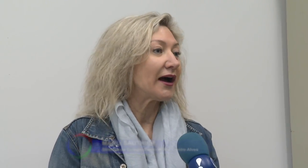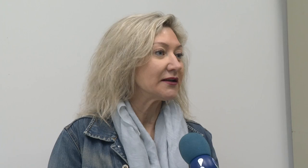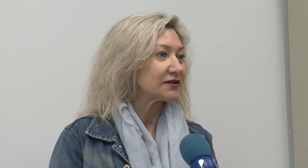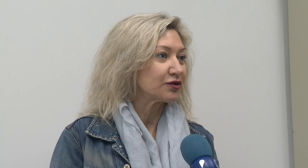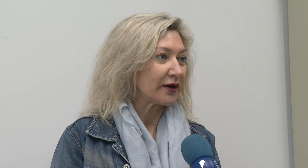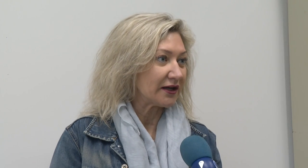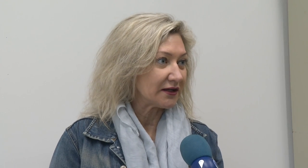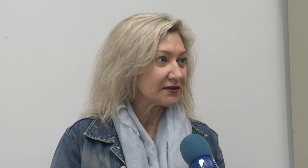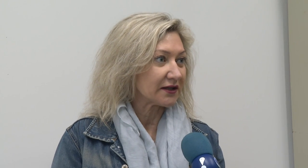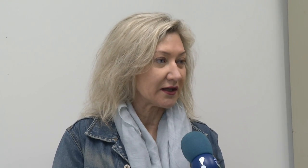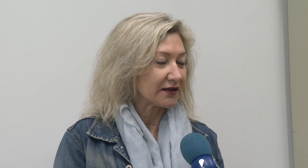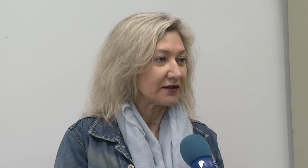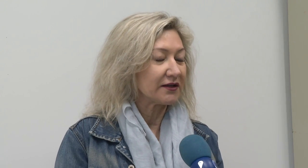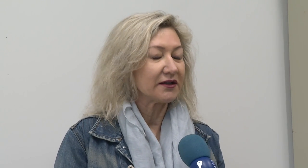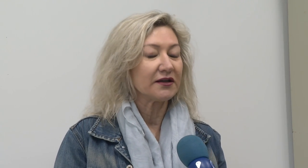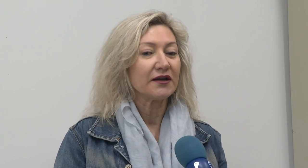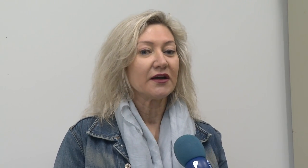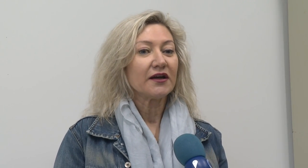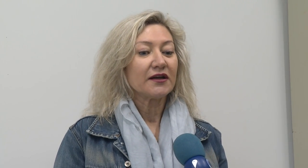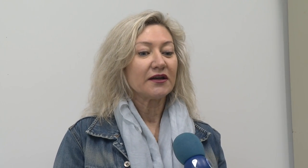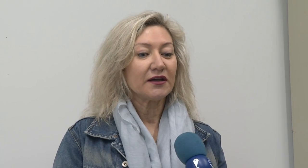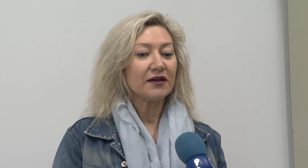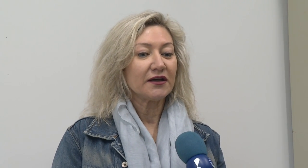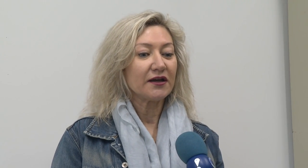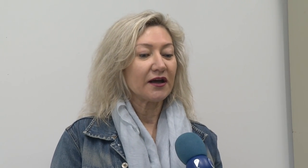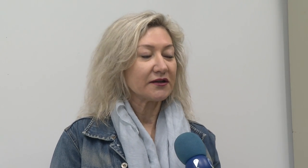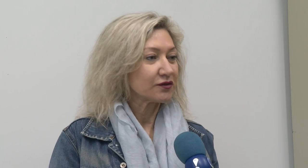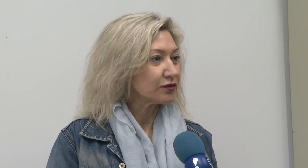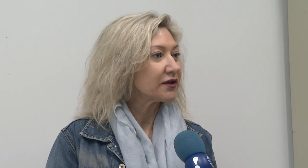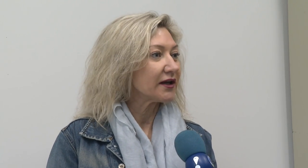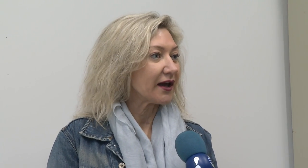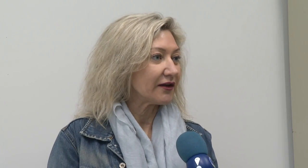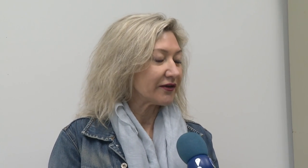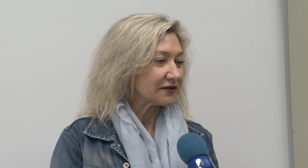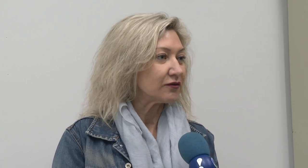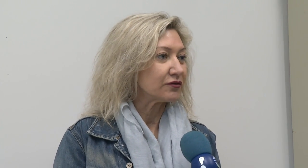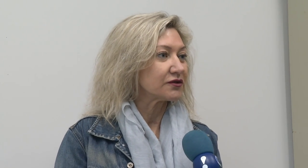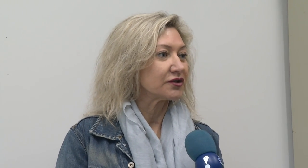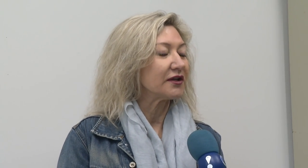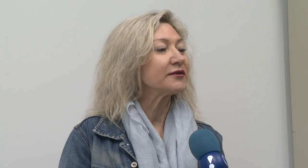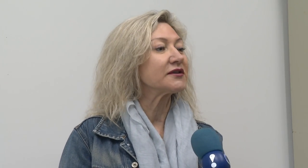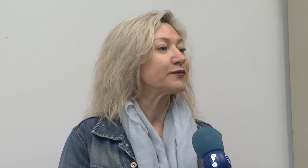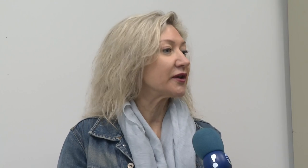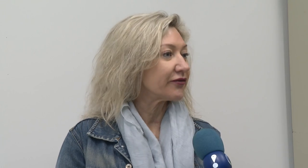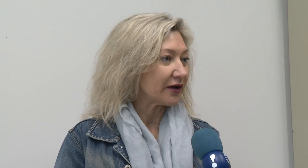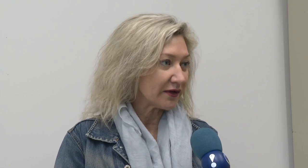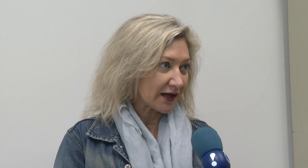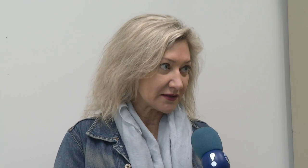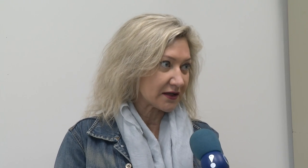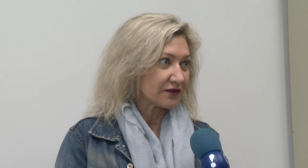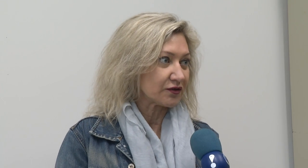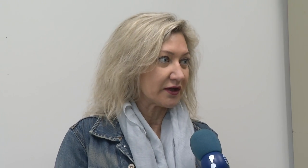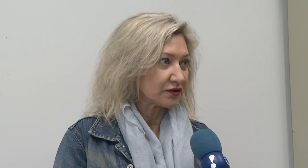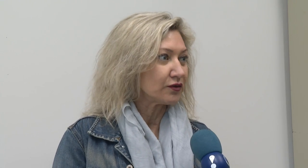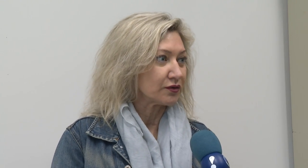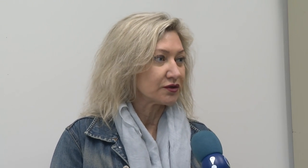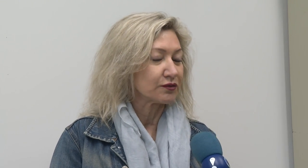familiares de uma criança que que é surda e querem fazer o curso de libras eles podem frequentar a sala de surdez conosco